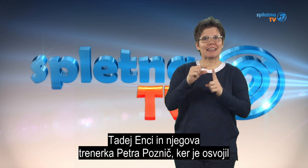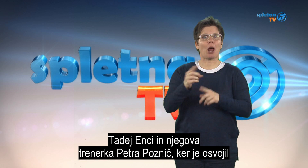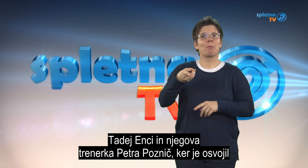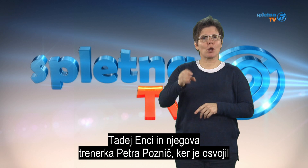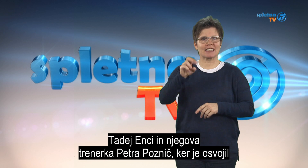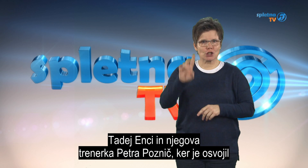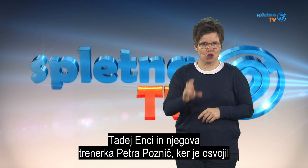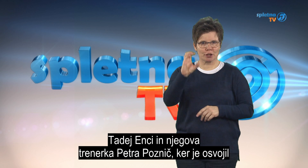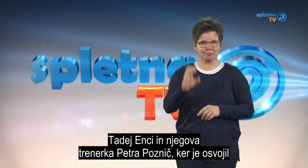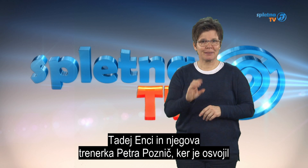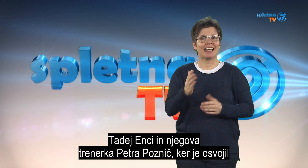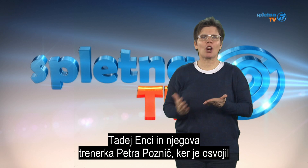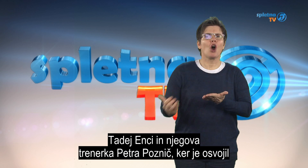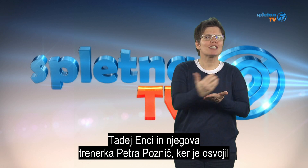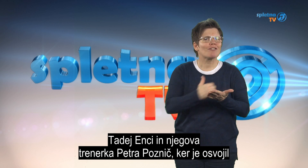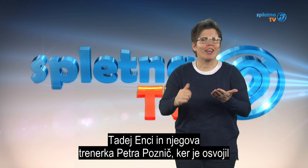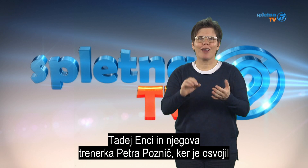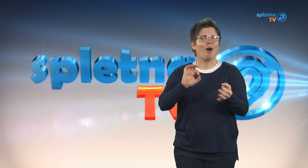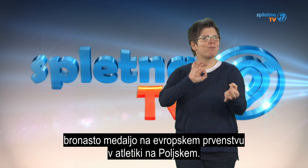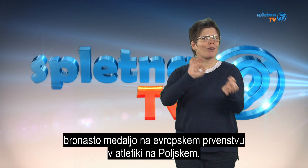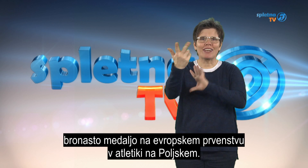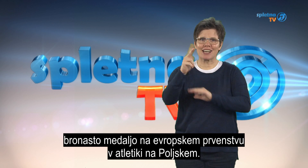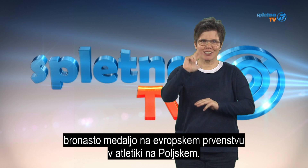medaljo na Evropskem prvenstvu v atletiki na Poljskem.